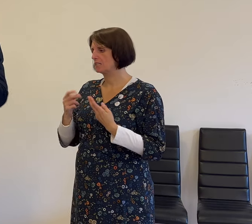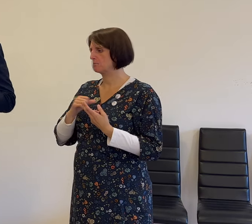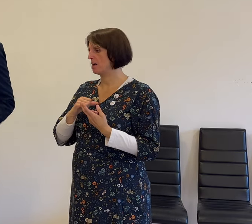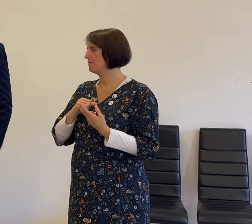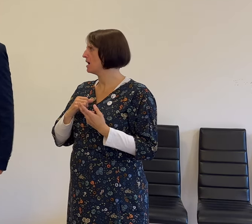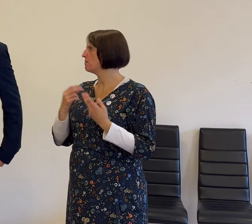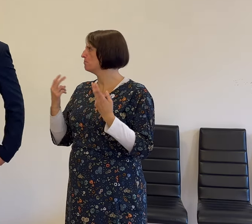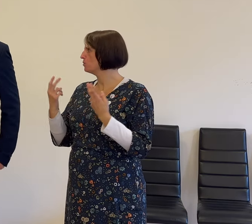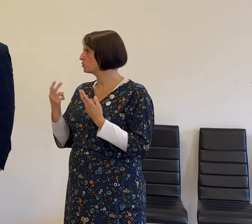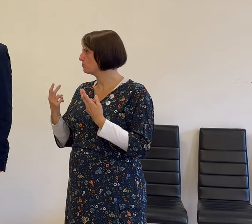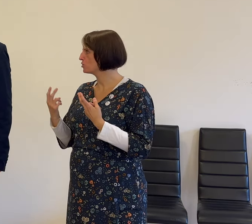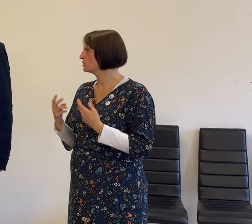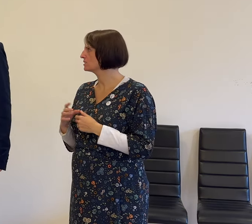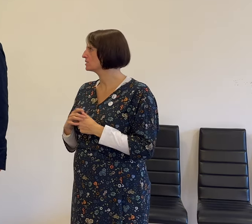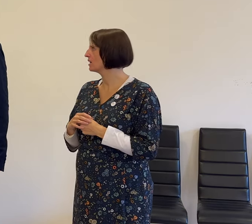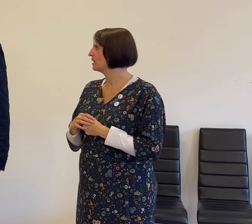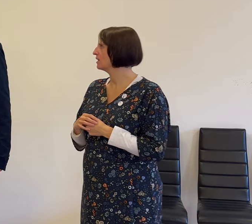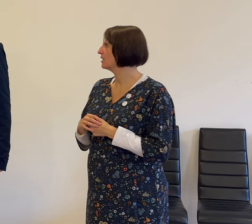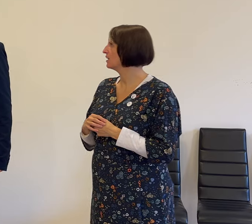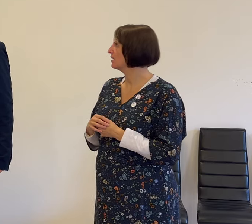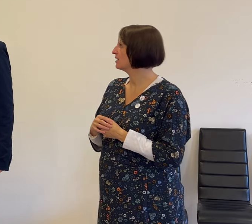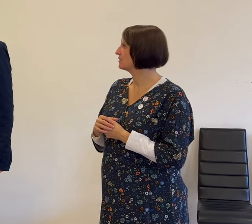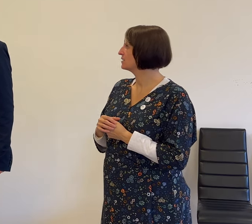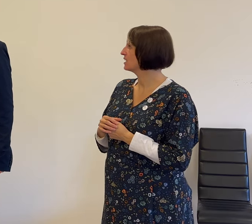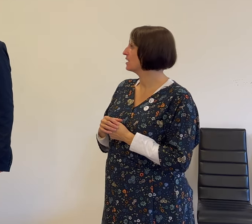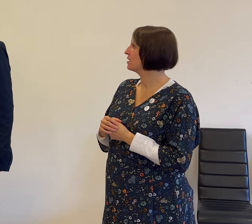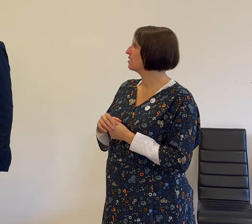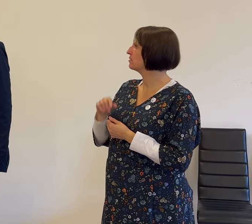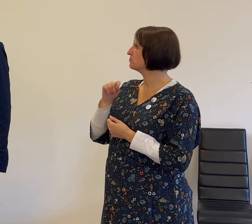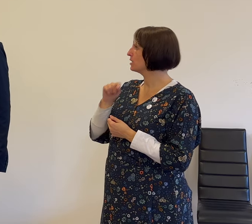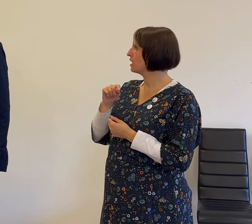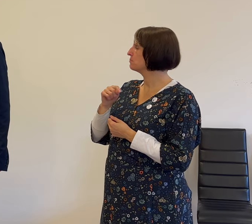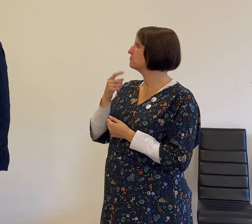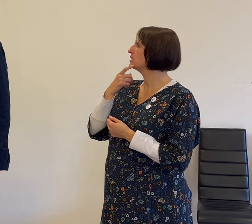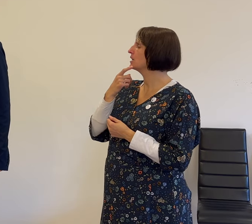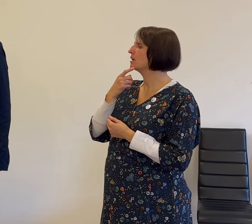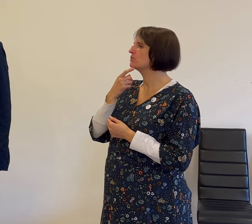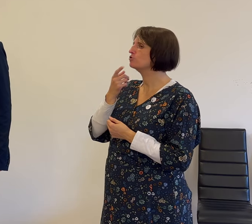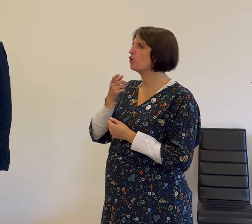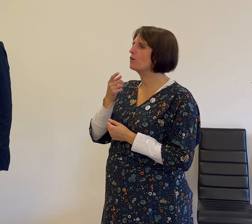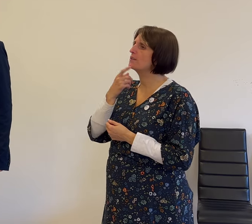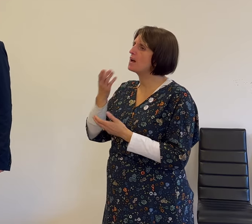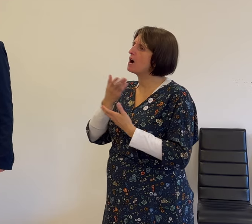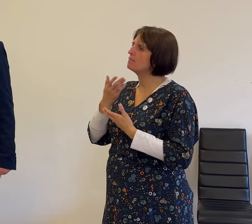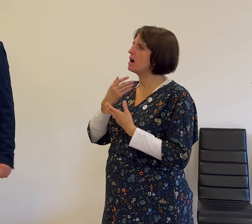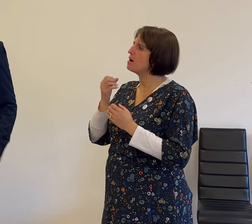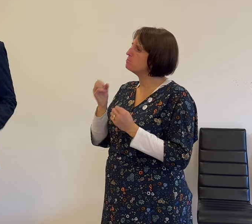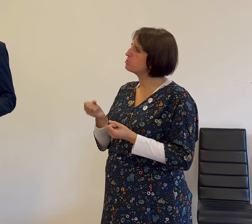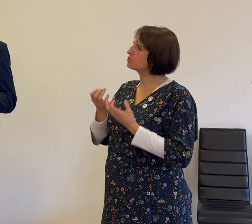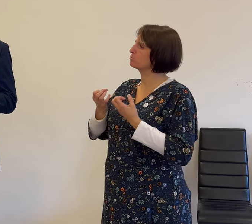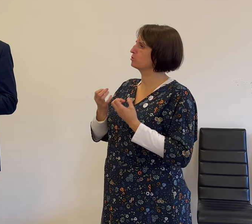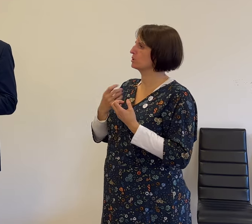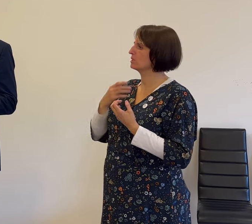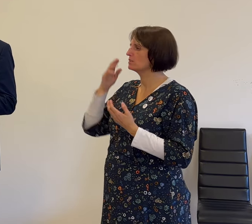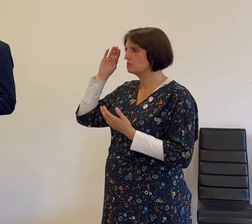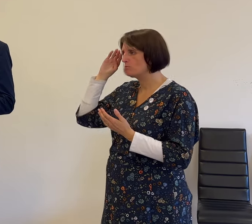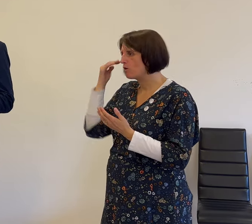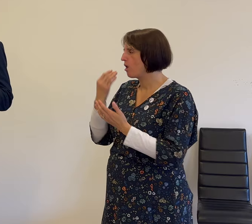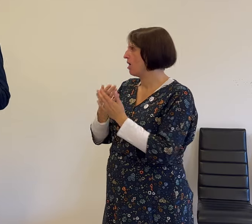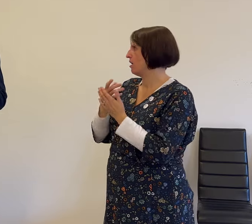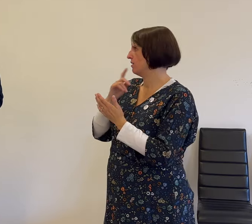máme. Je to pro nás určité povzbuzení, abychom spolehali na Boha. A vidíme, že David tady